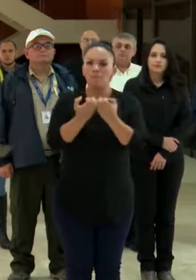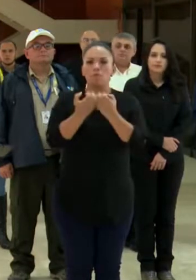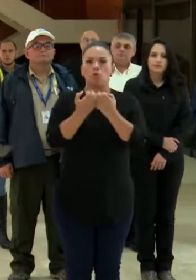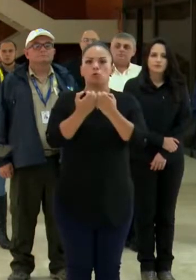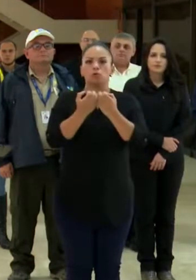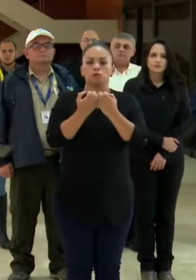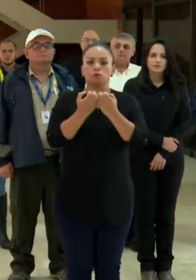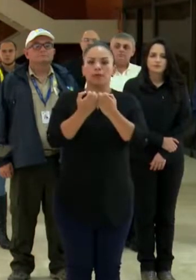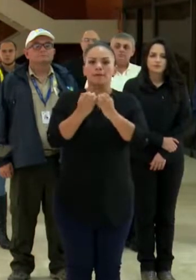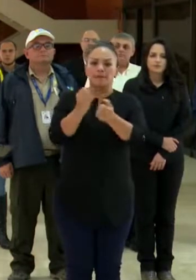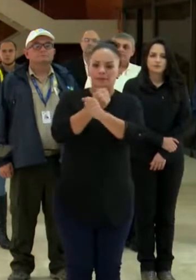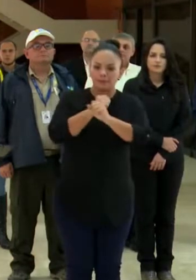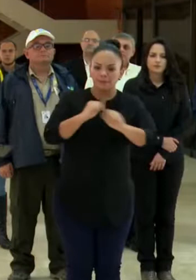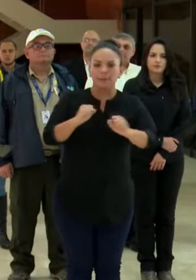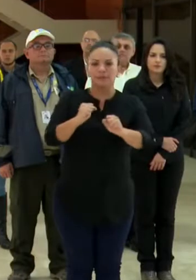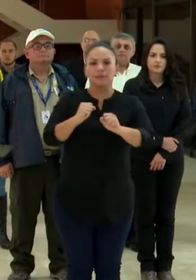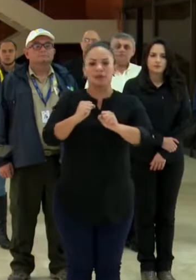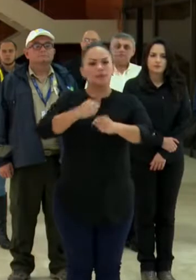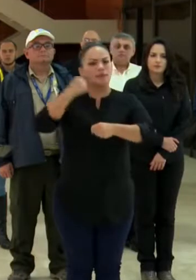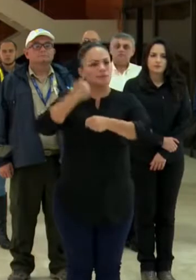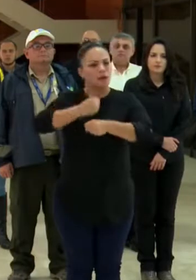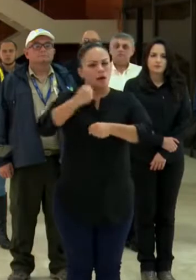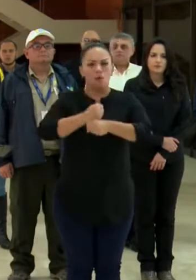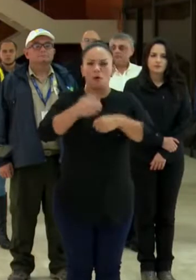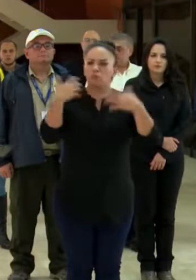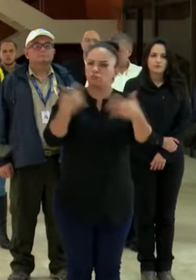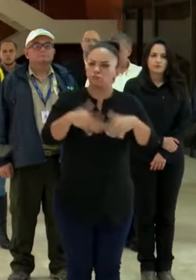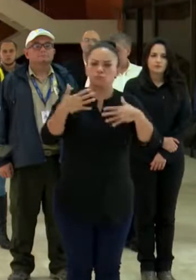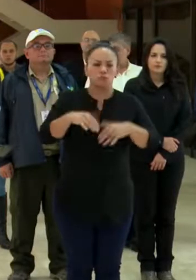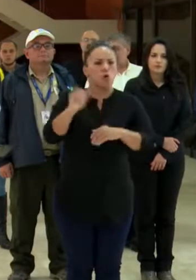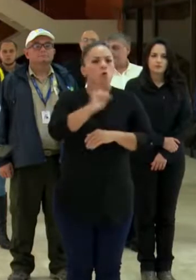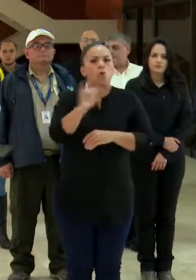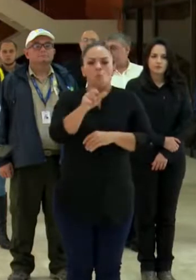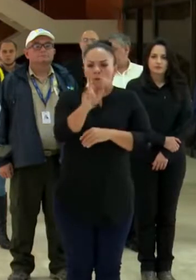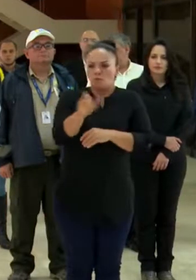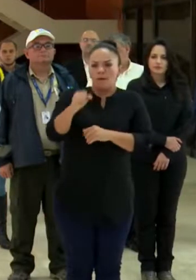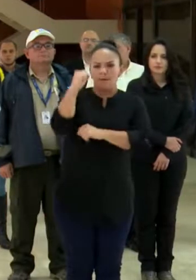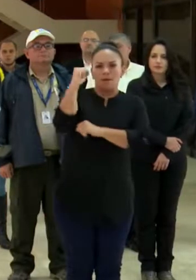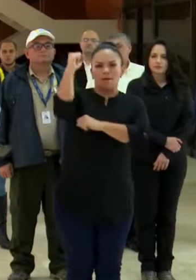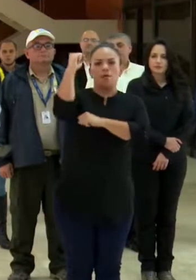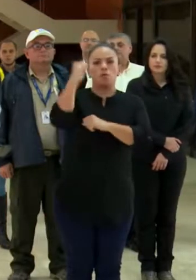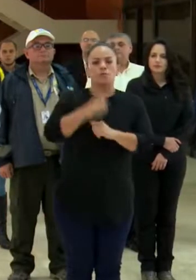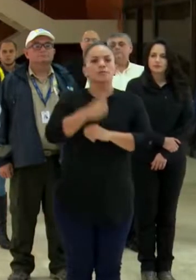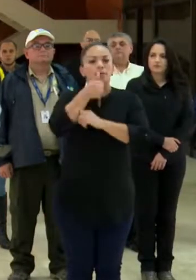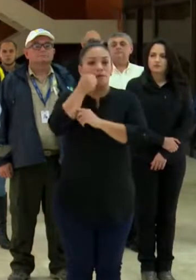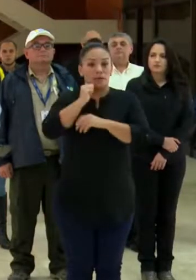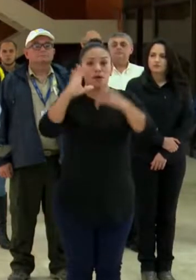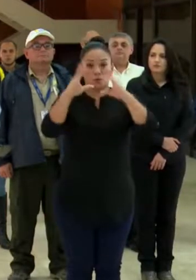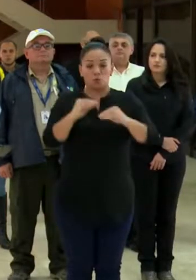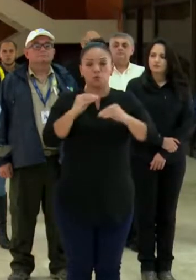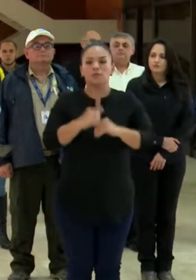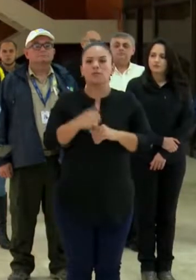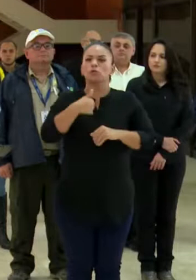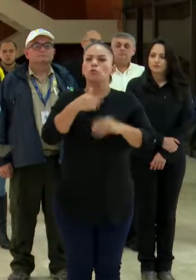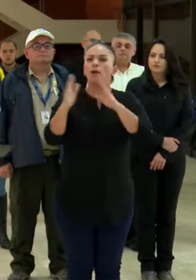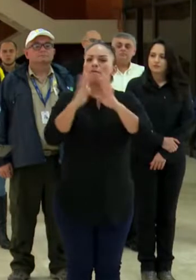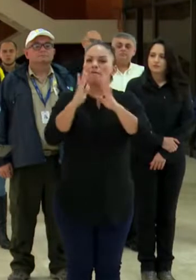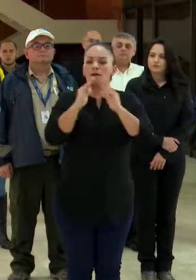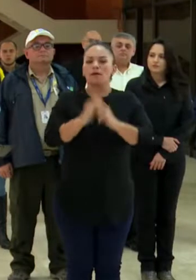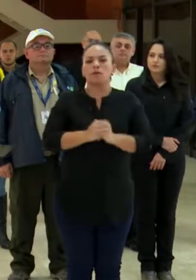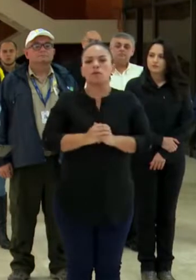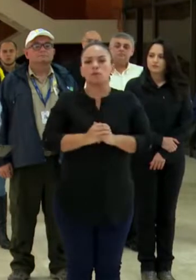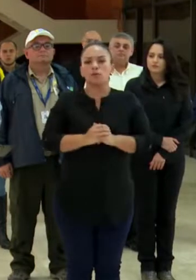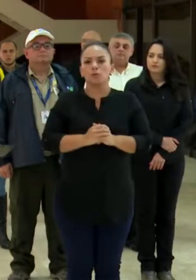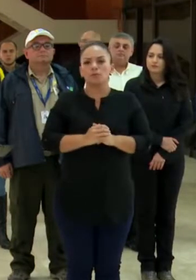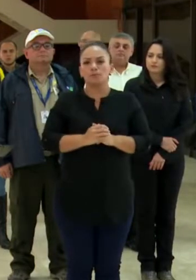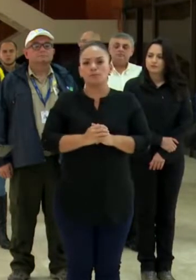Rescate por un trabajo verdaderamente heroico. Anoche estuve conversando y